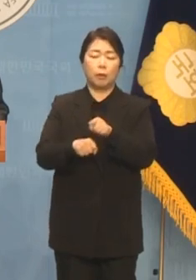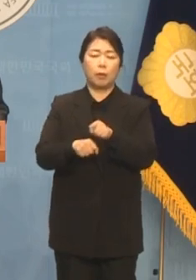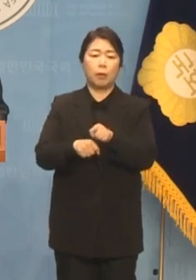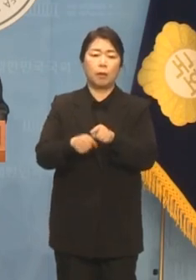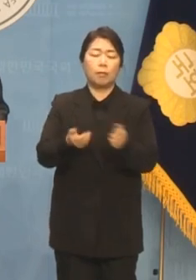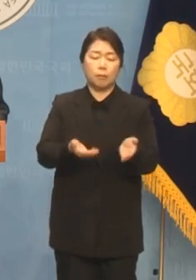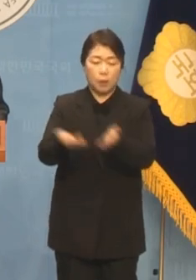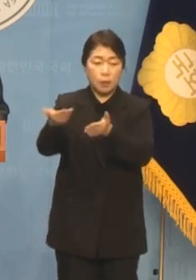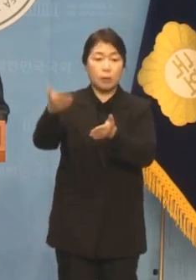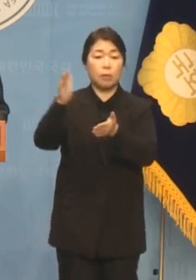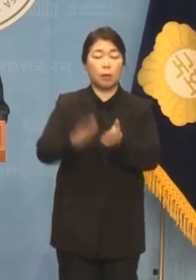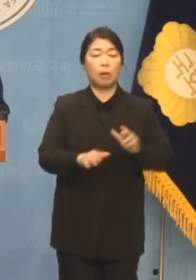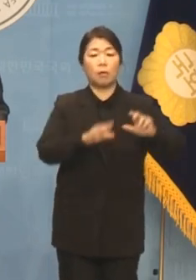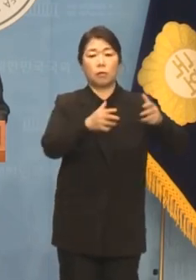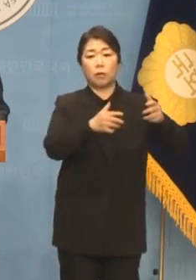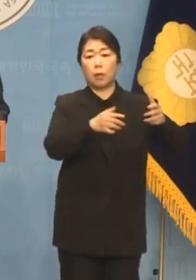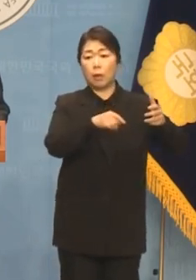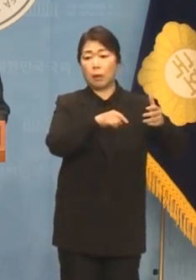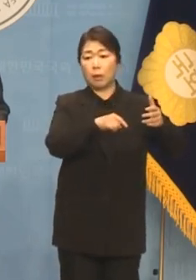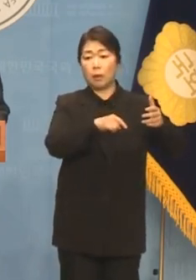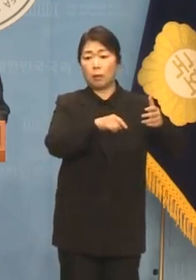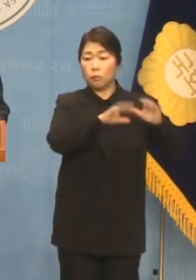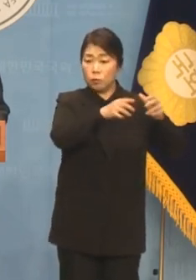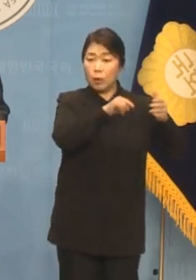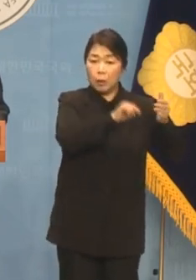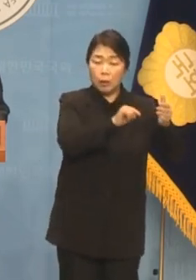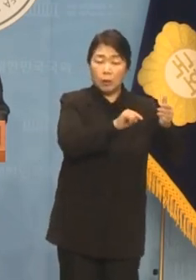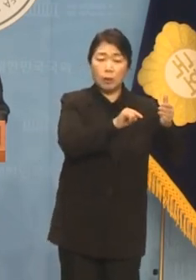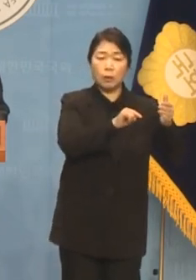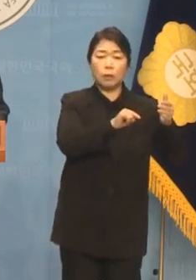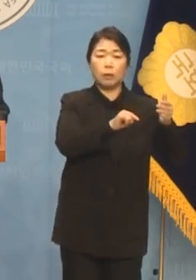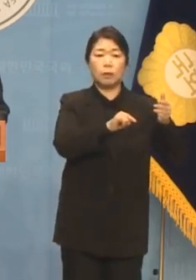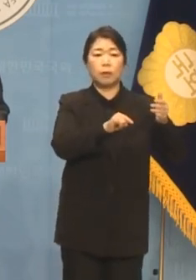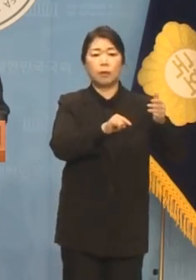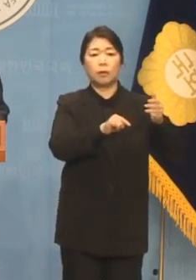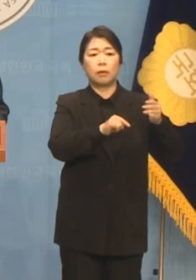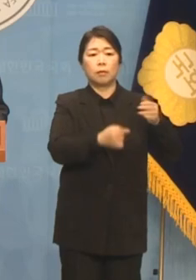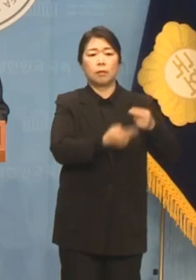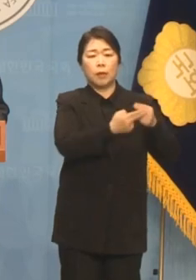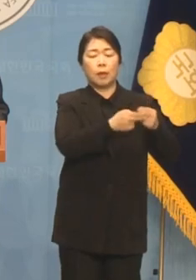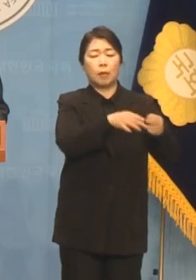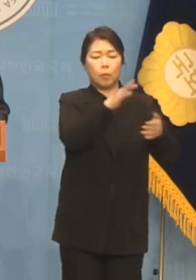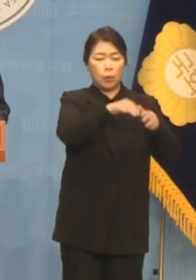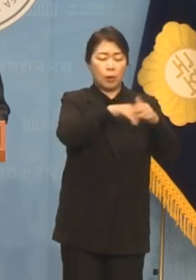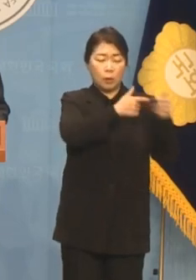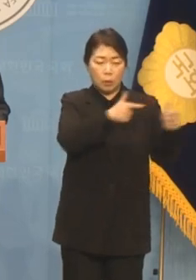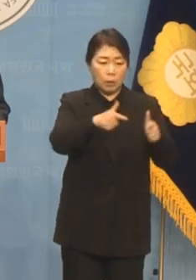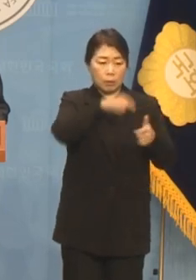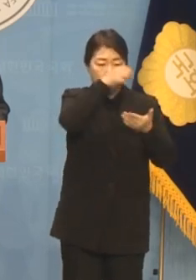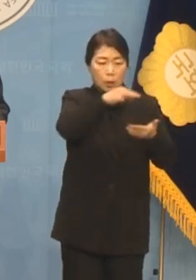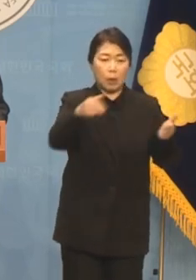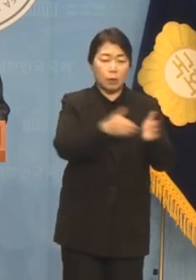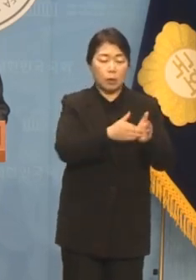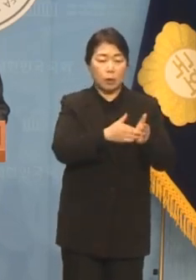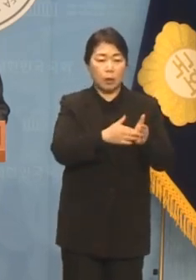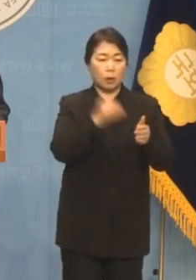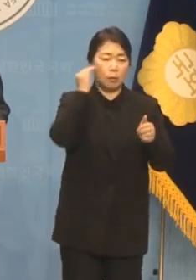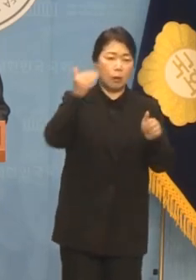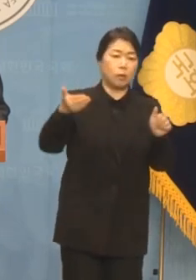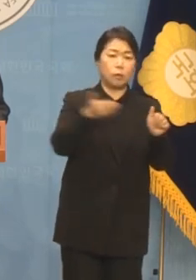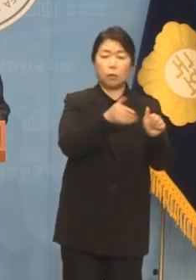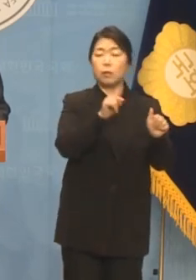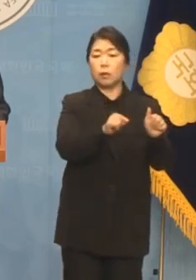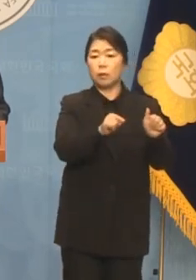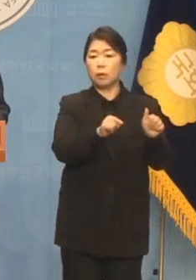없겠지만 국가의 내일 일 내일의 희망마저 허물며 오늘의 현실에